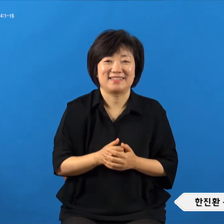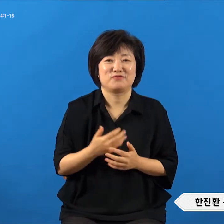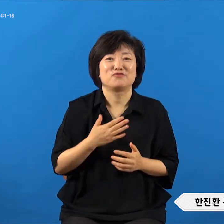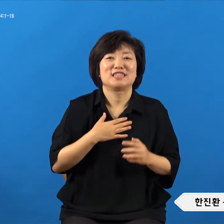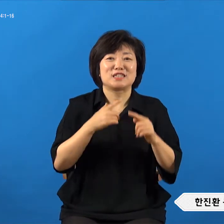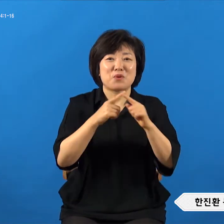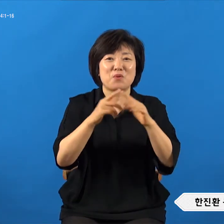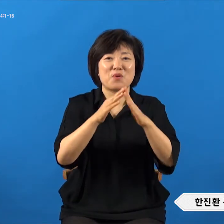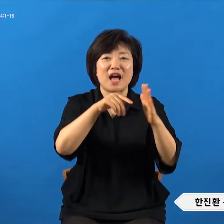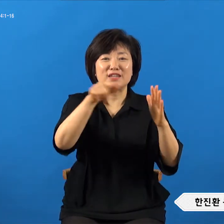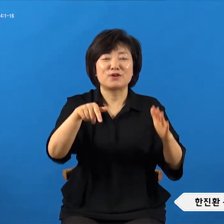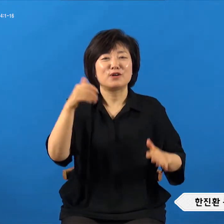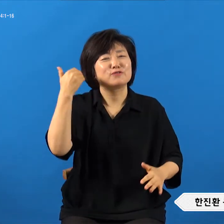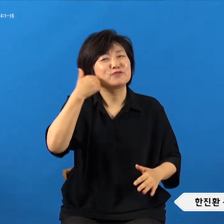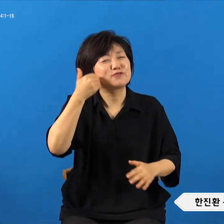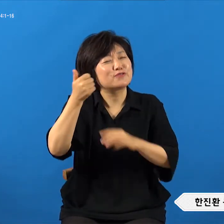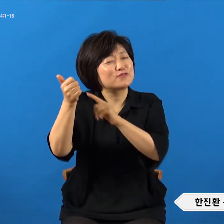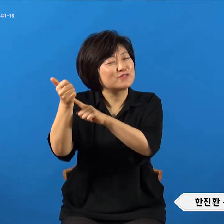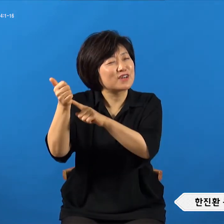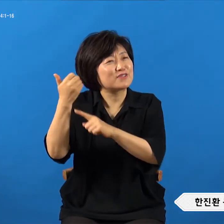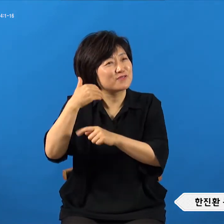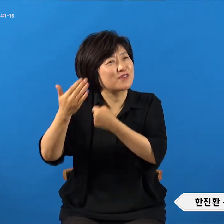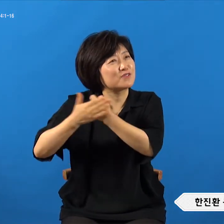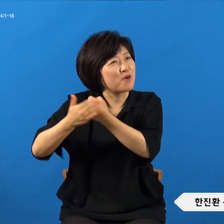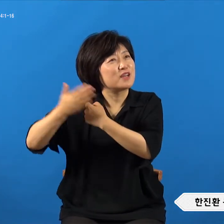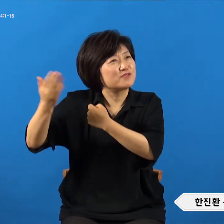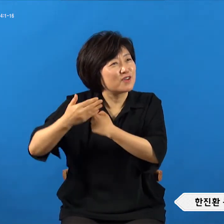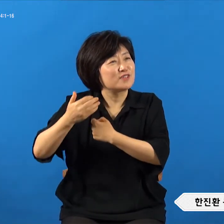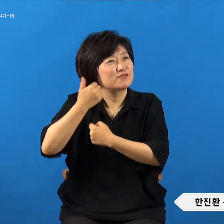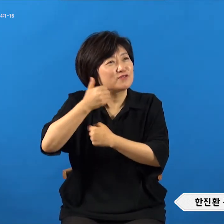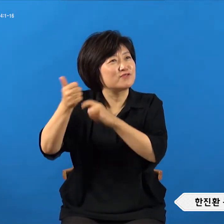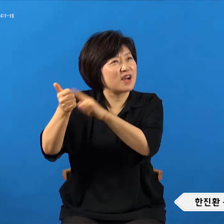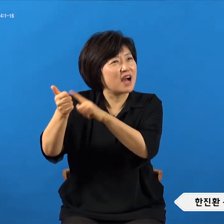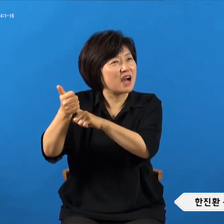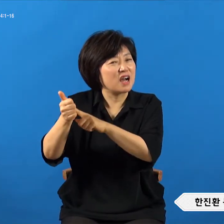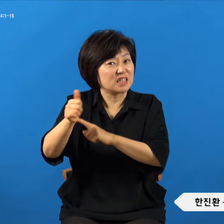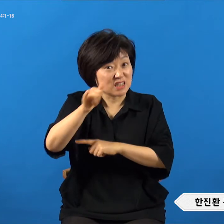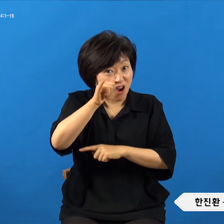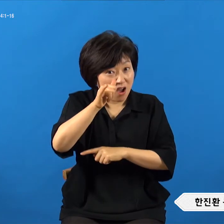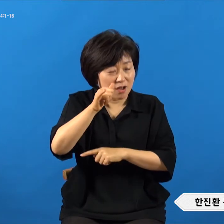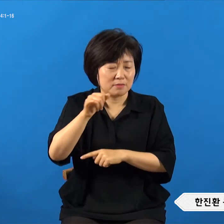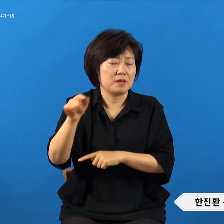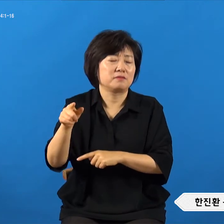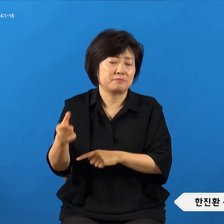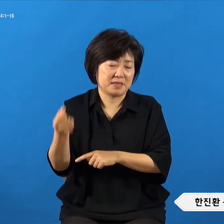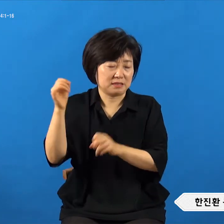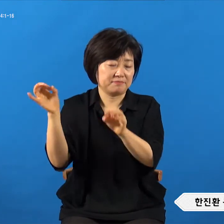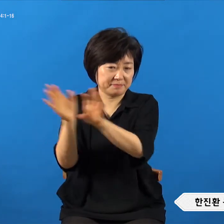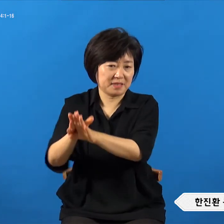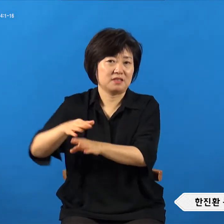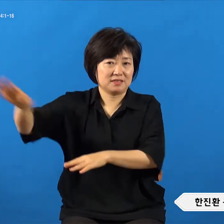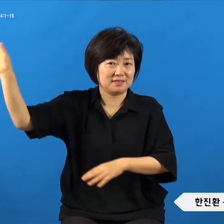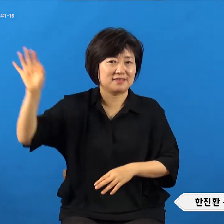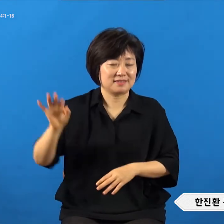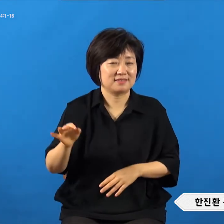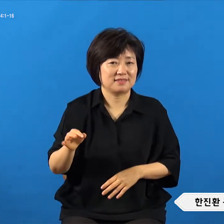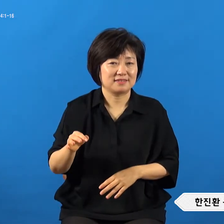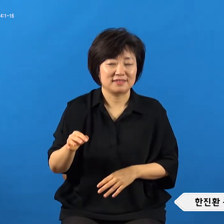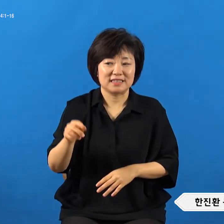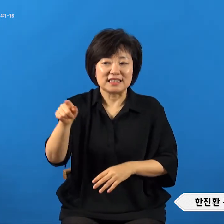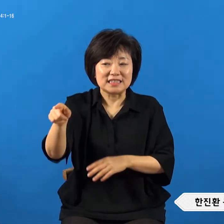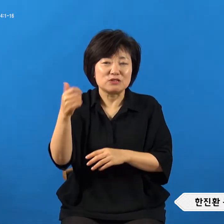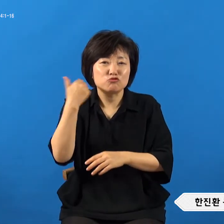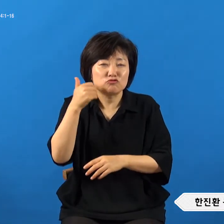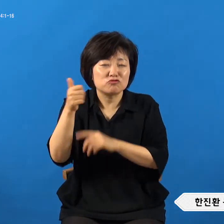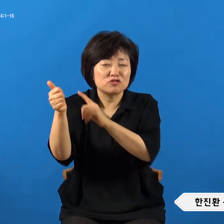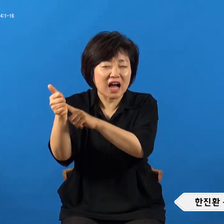우리 교회에도 누군가 성도가 있다면 그분은 빨리 죽어야 됩니다. 누군가 성도가 죽어야 교회가